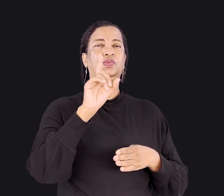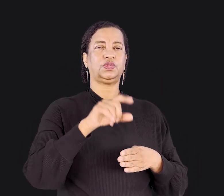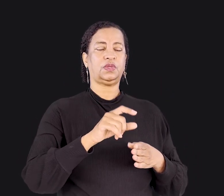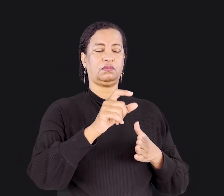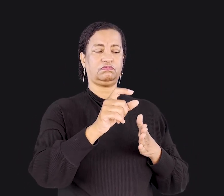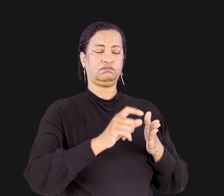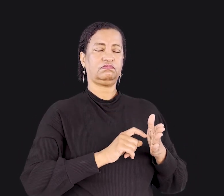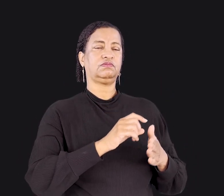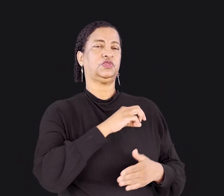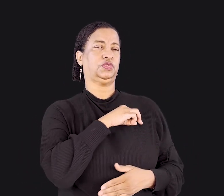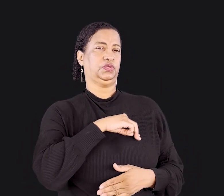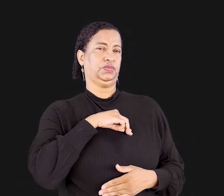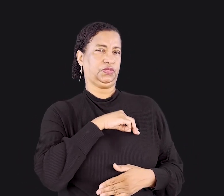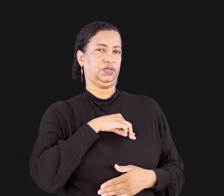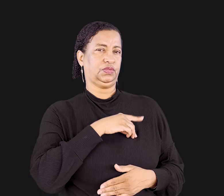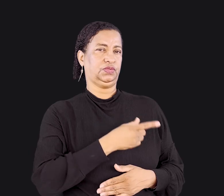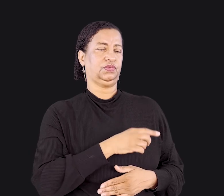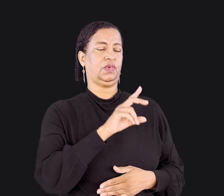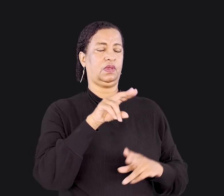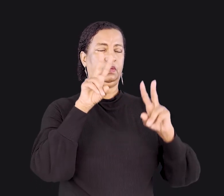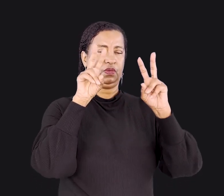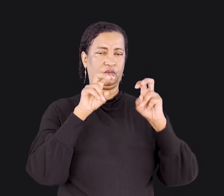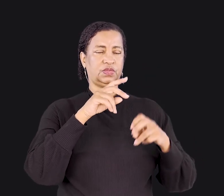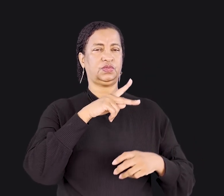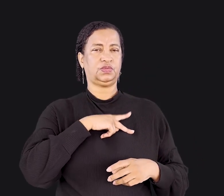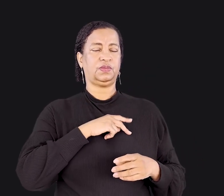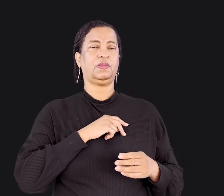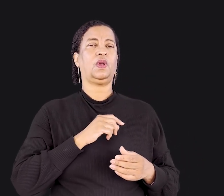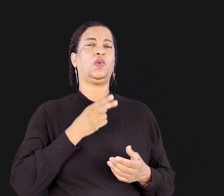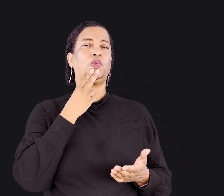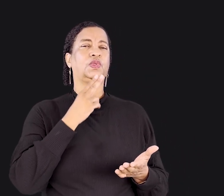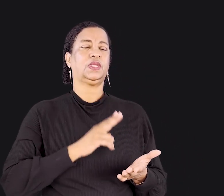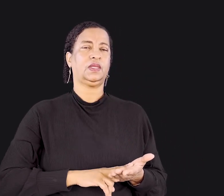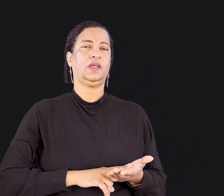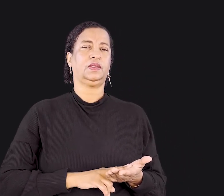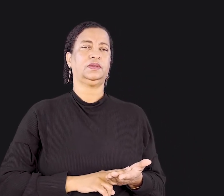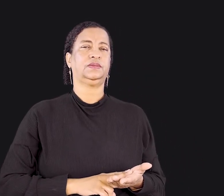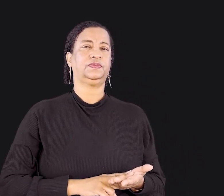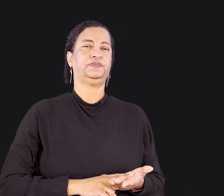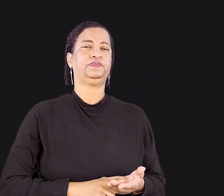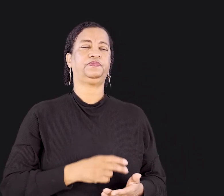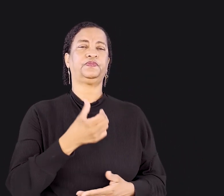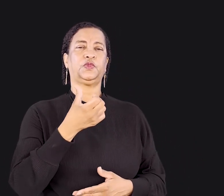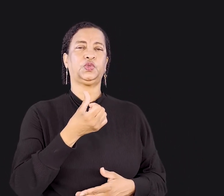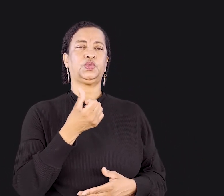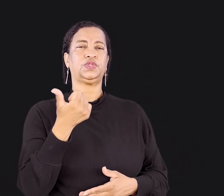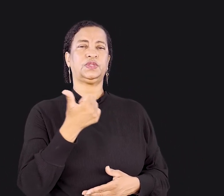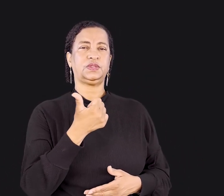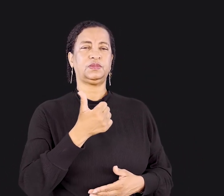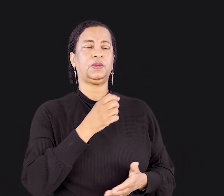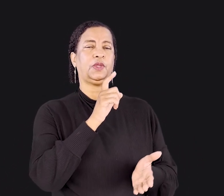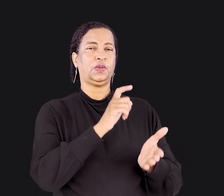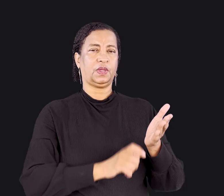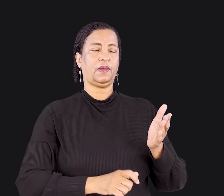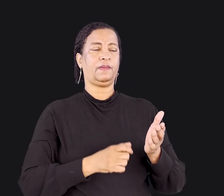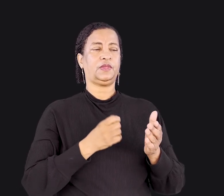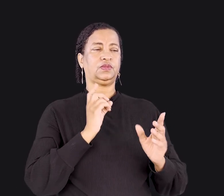de um ministro. Este é o assunto de Paulo nessa carta. Nos 6 primeiros capítulos encontramos a descrição do perfil de um